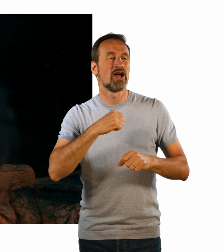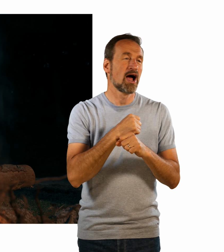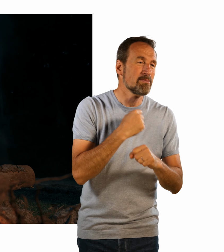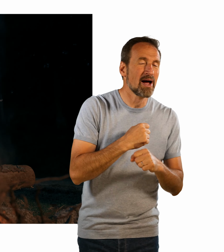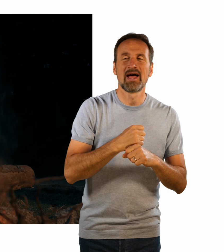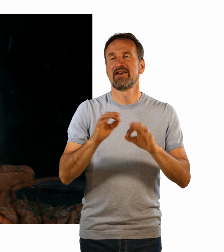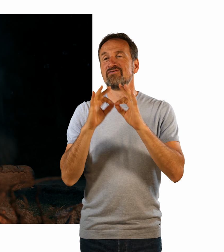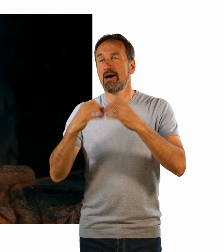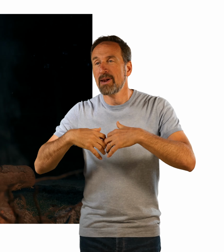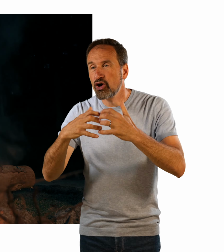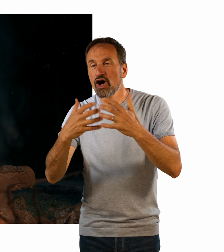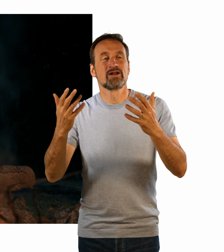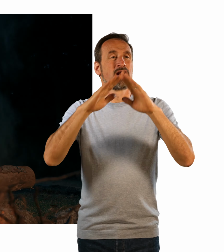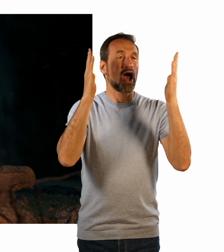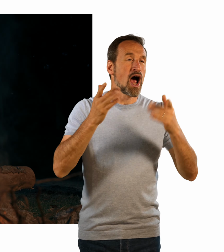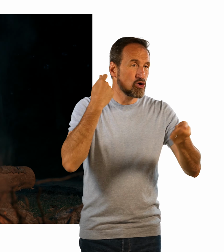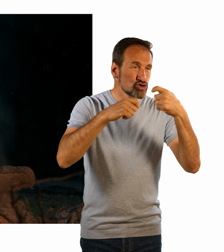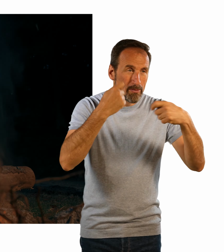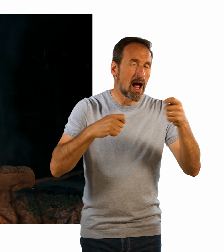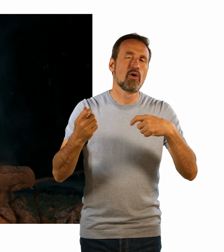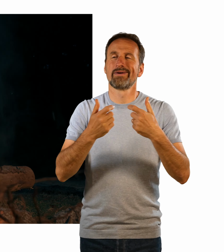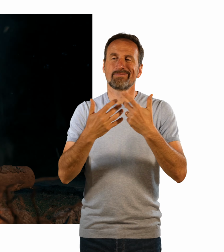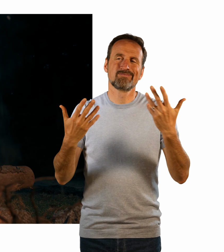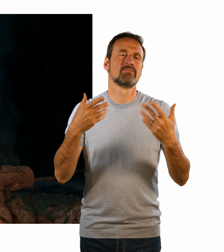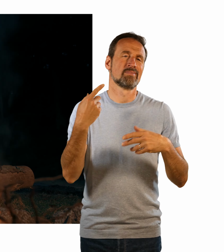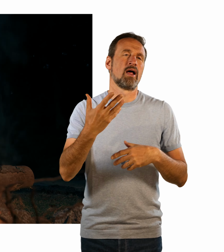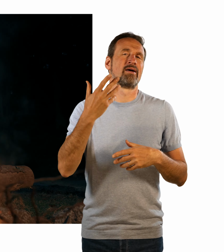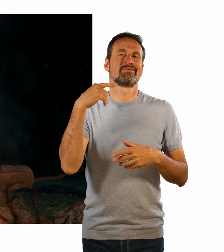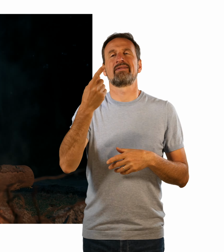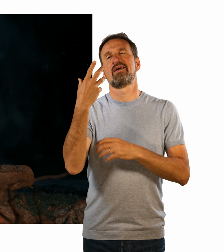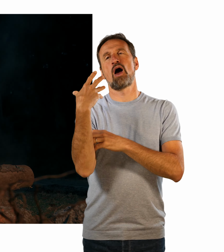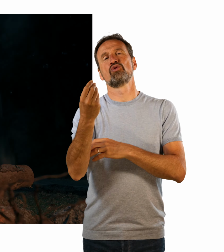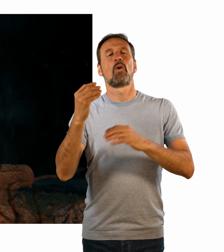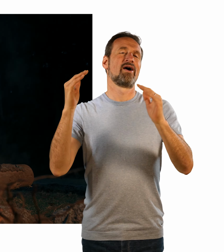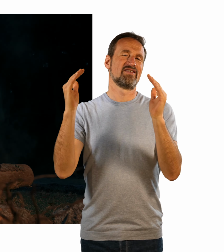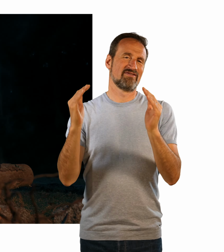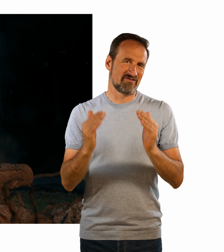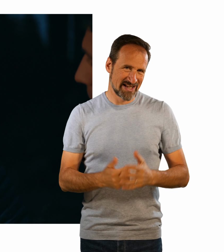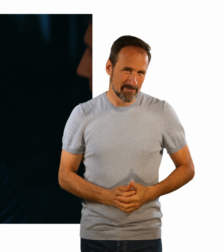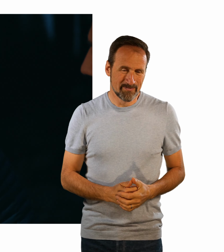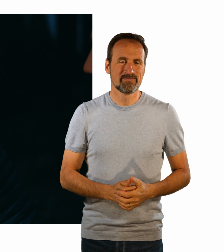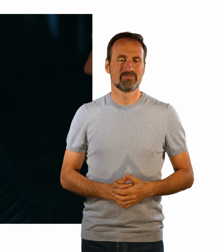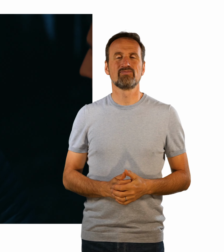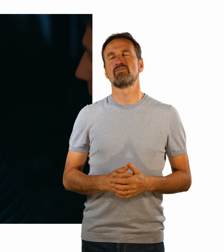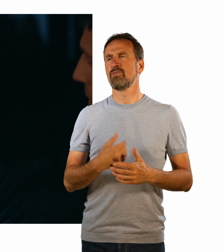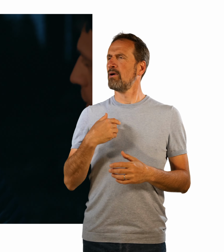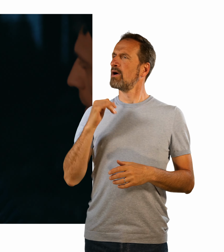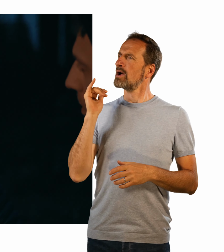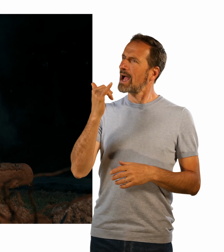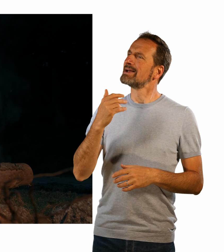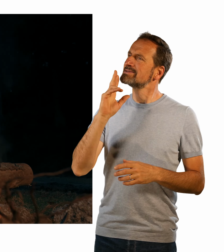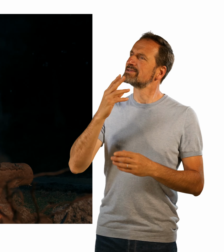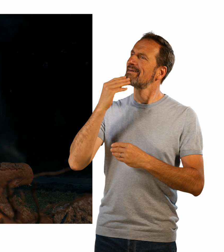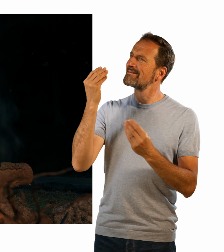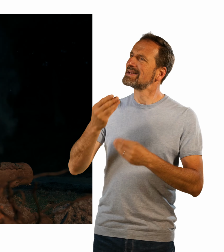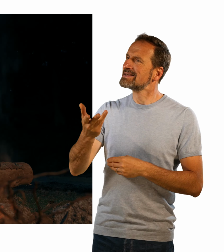Action, Familiengründung, Hausumbau und so weiter. Dafür hat es dann ein bisschen weniger. Diese ganze Reise habe ich wirklich genossen. Und dann vor zwei Jahren, gut zwei